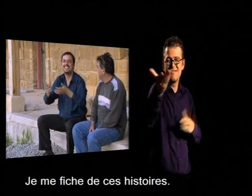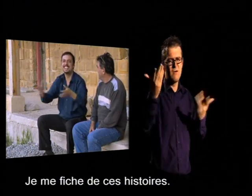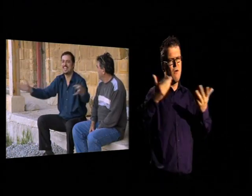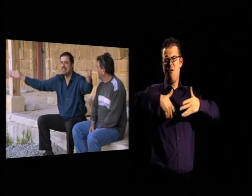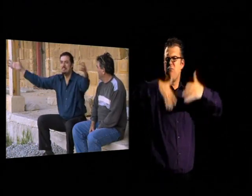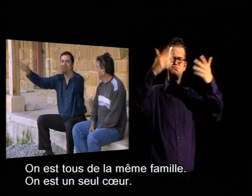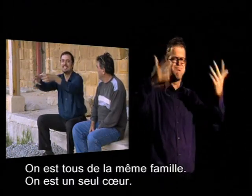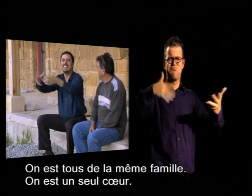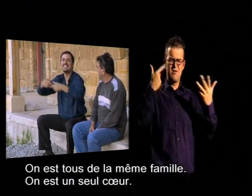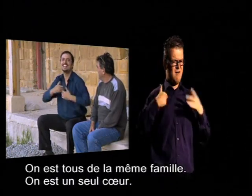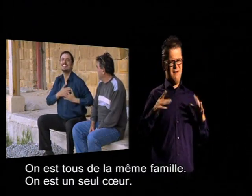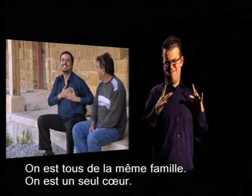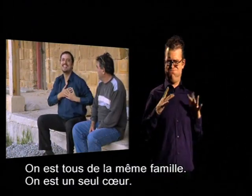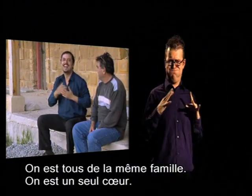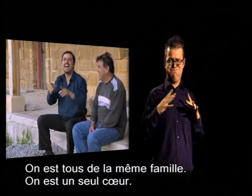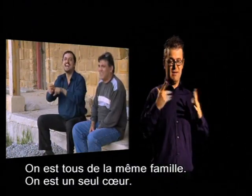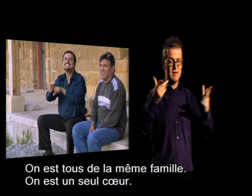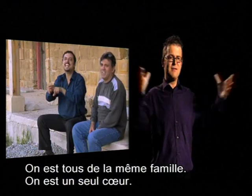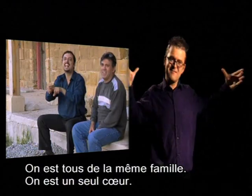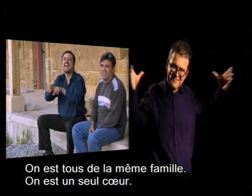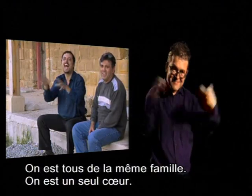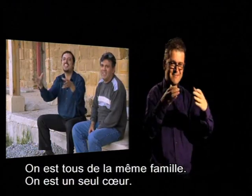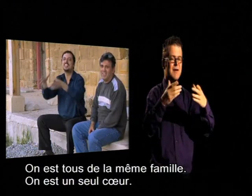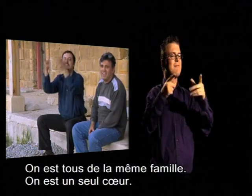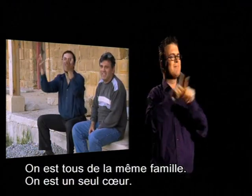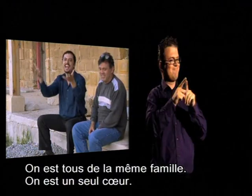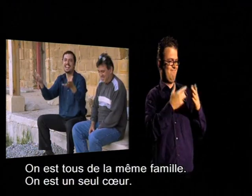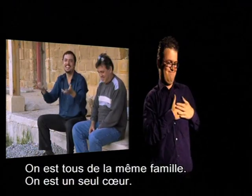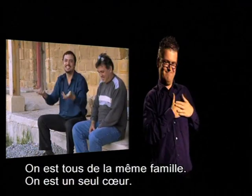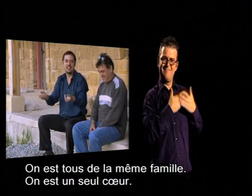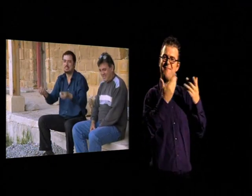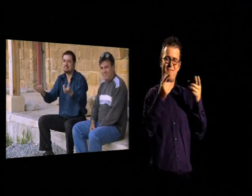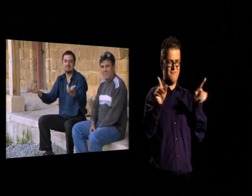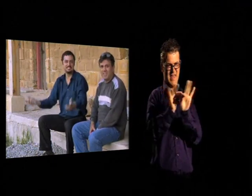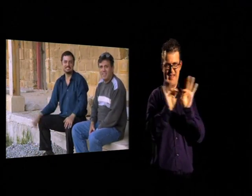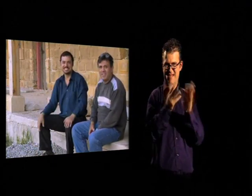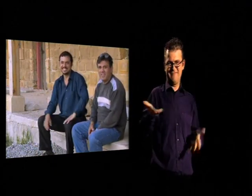de ces histoires. On est tous de la même famille. On est un seul cœur.